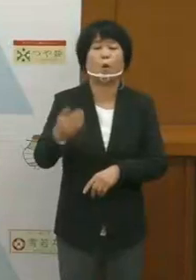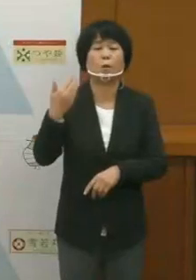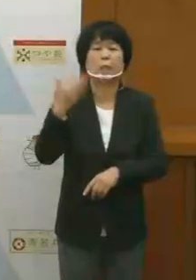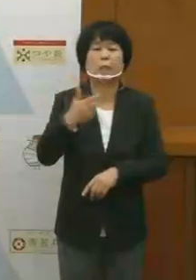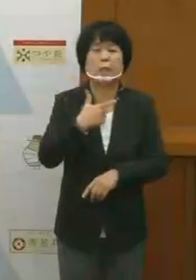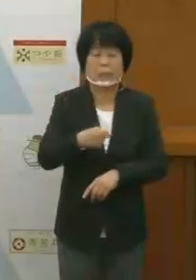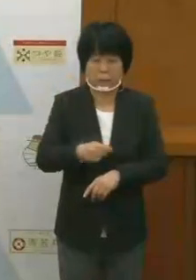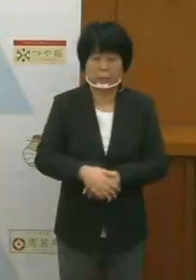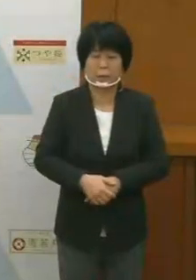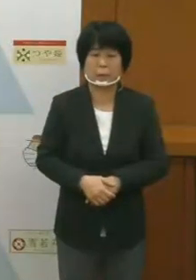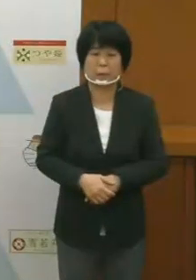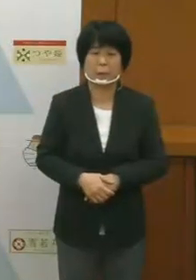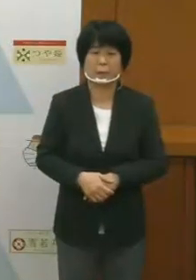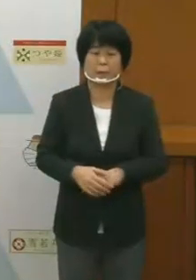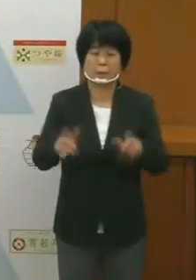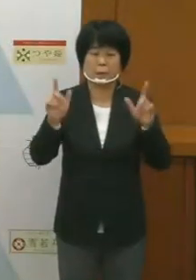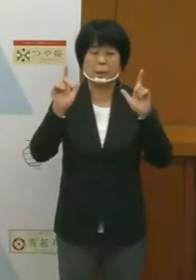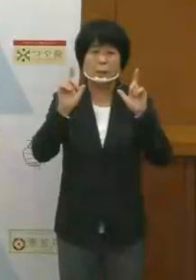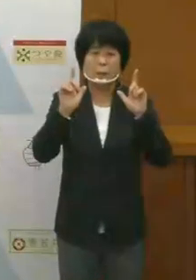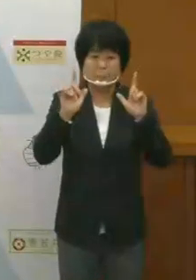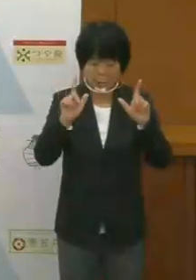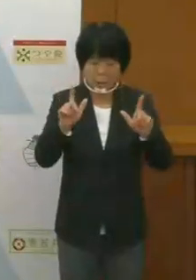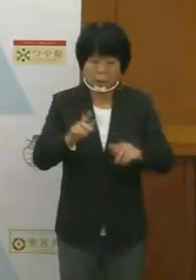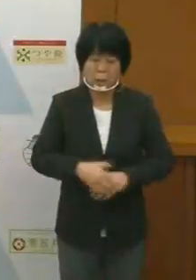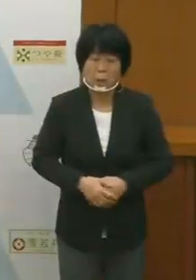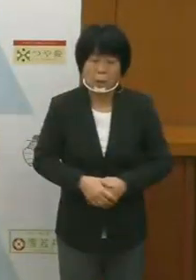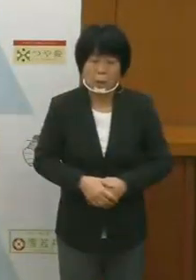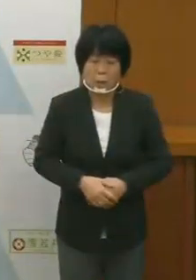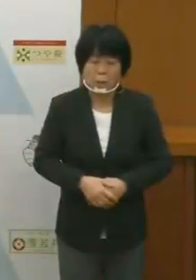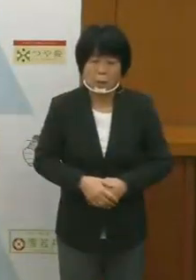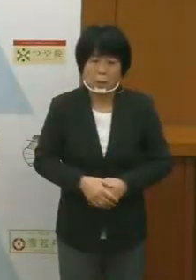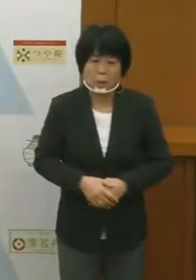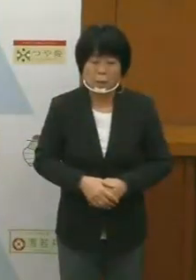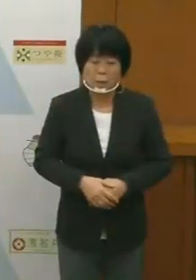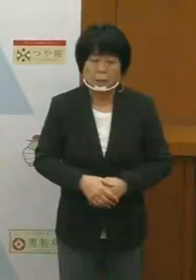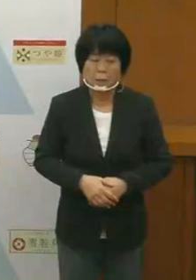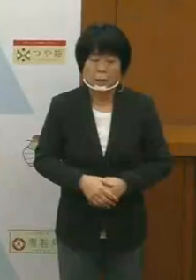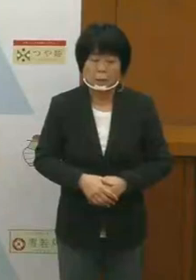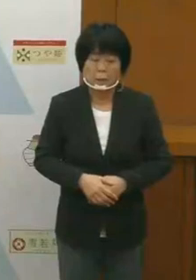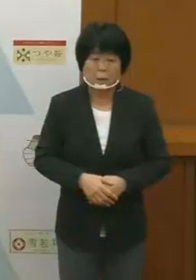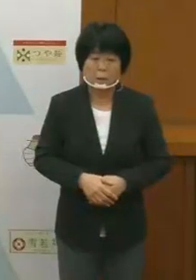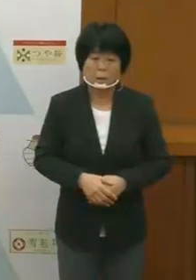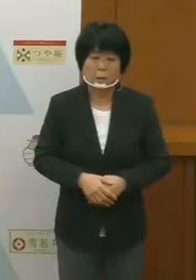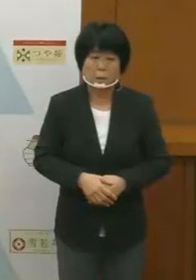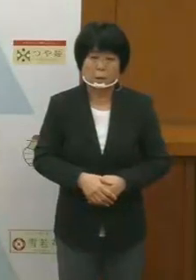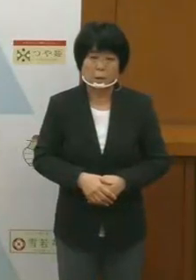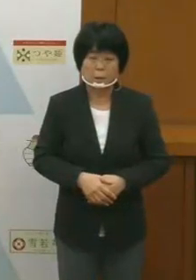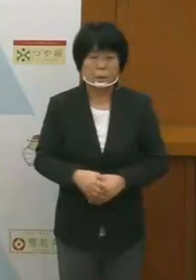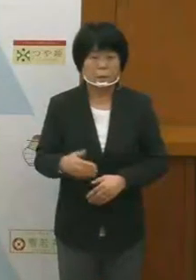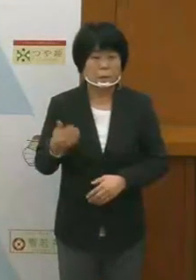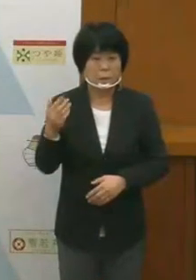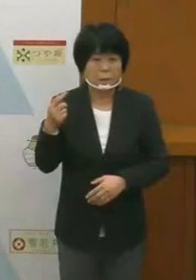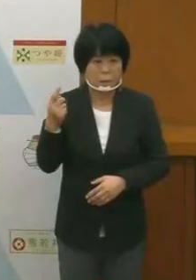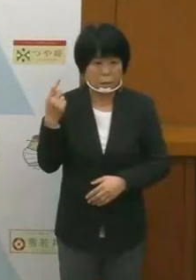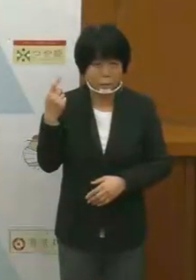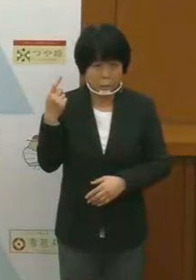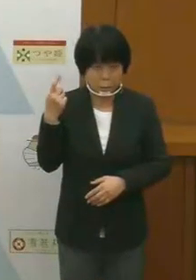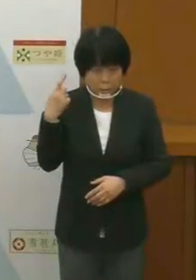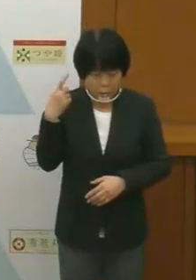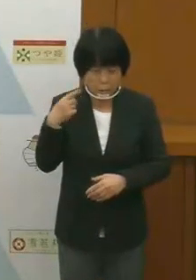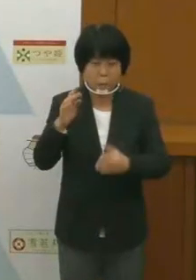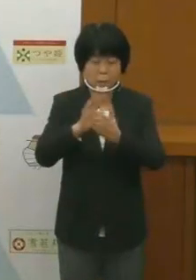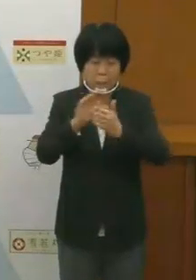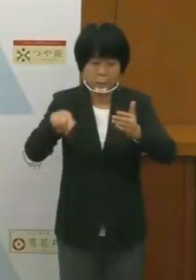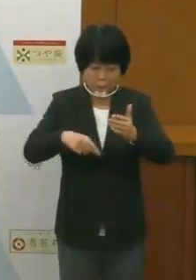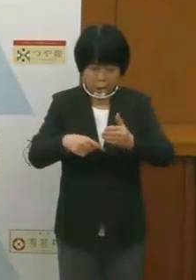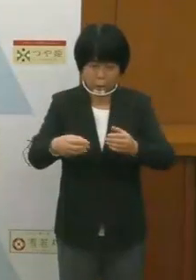聞かせください。よろしくお願いいたします。 はい、わかりました。それではお答えいたします。昨日県